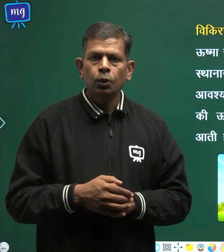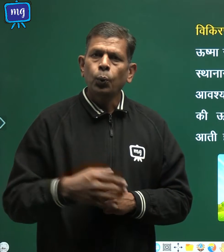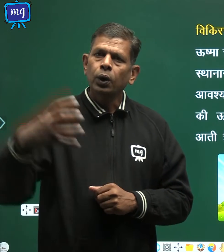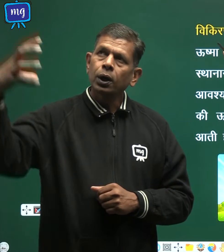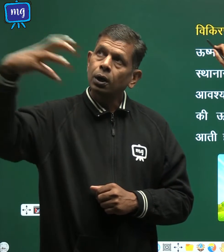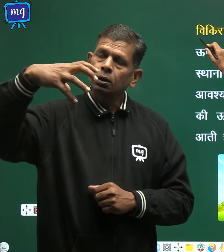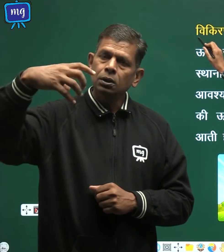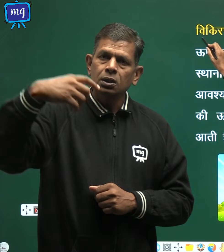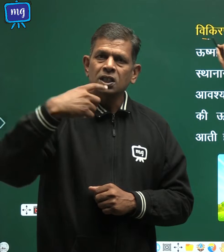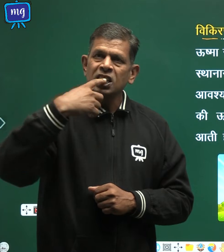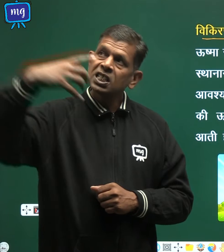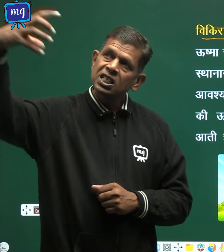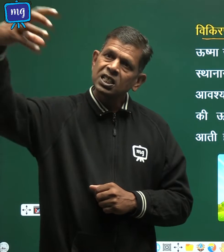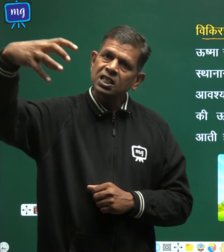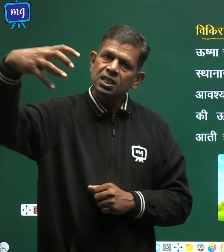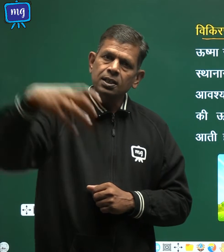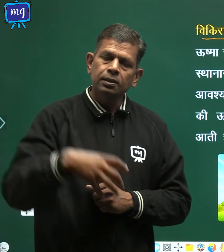विकिरण